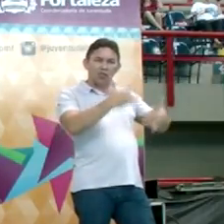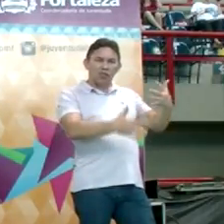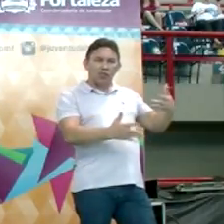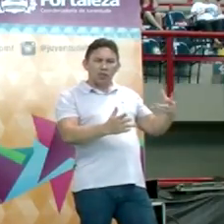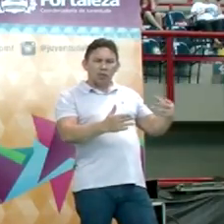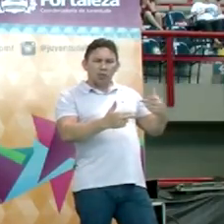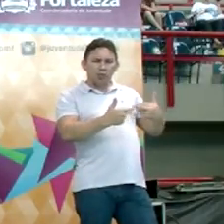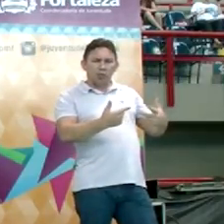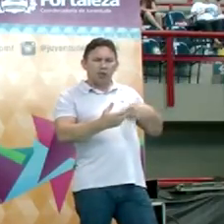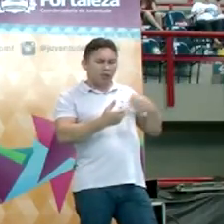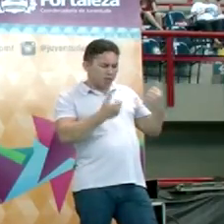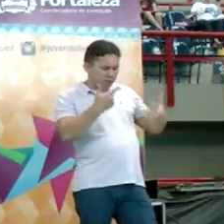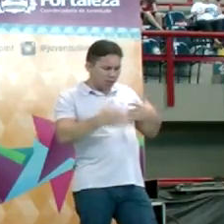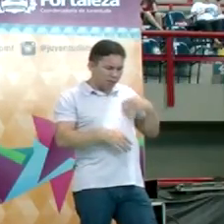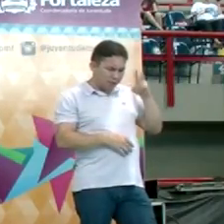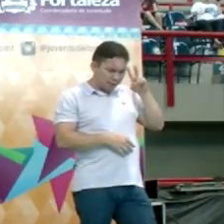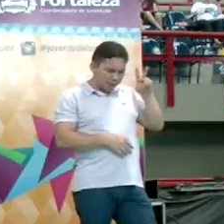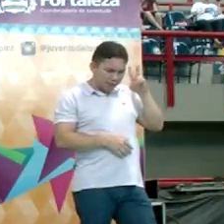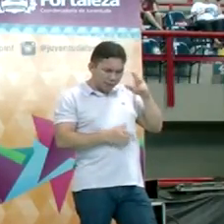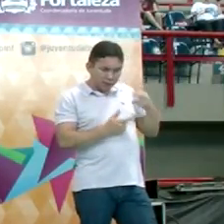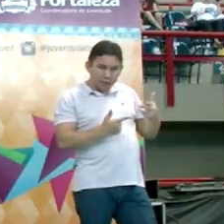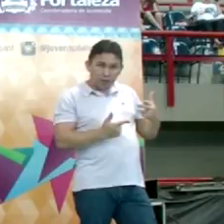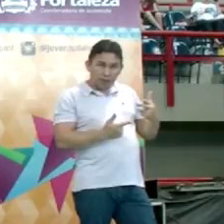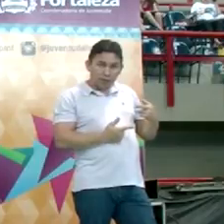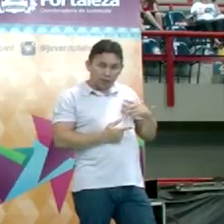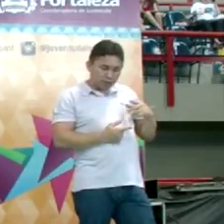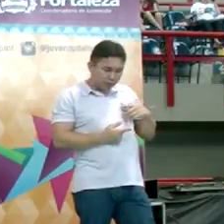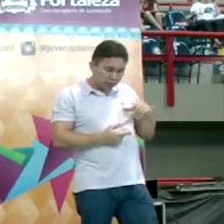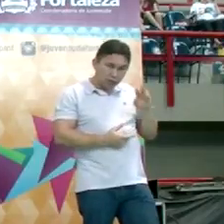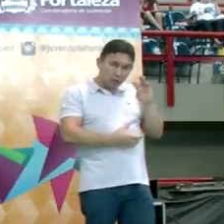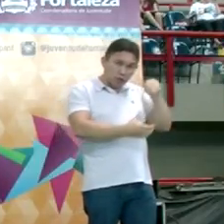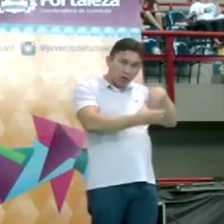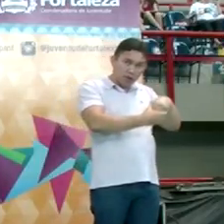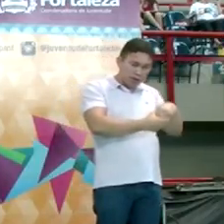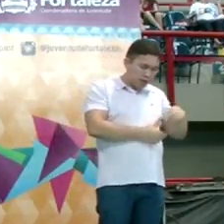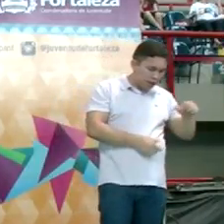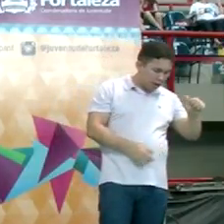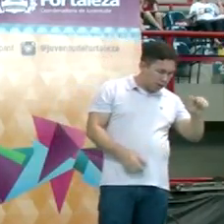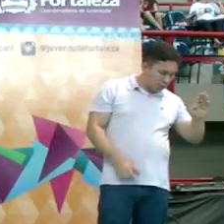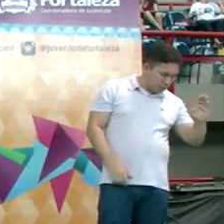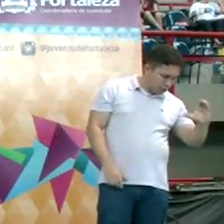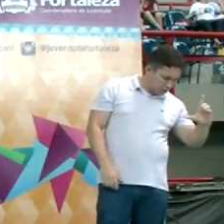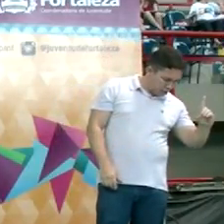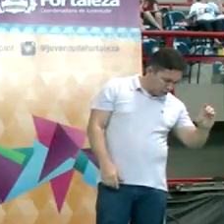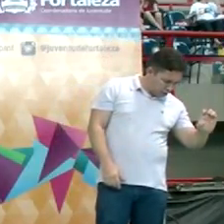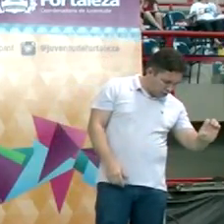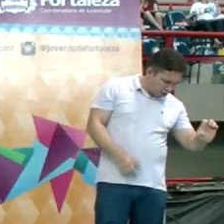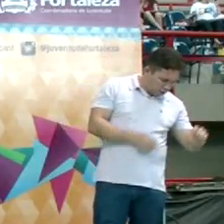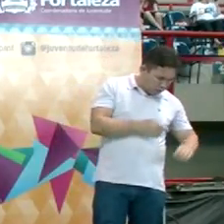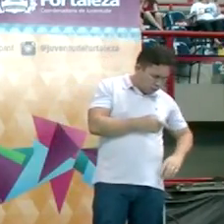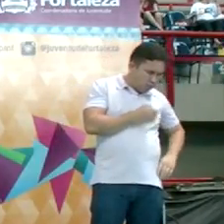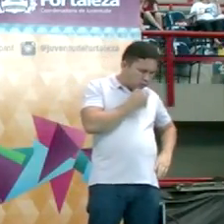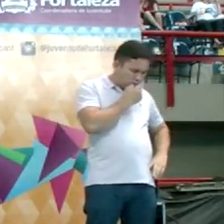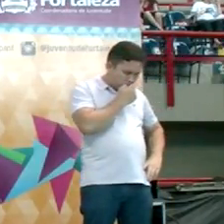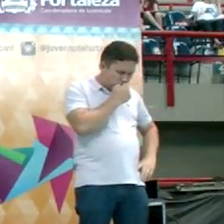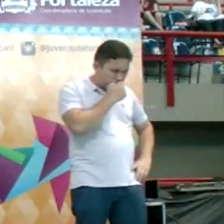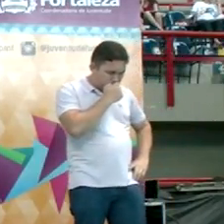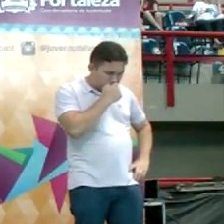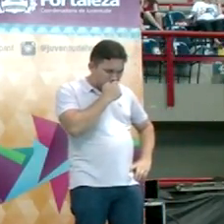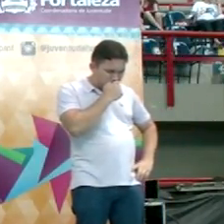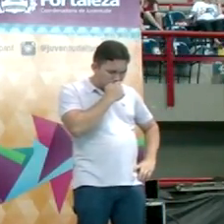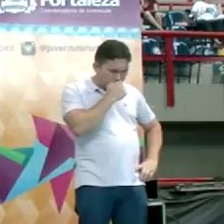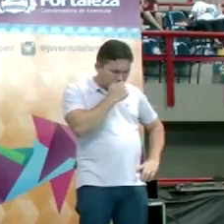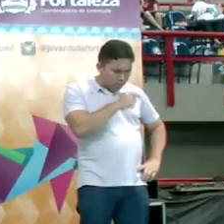das Malvinas, muita coisa para você lembrar das Malvinas. Aí, quando você lê lá as alternativas, aí você sabe mais ou menos,